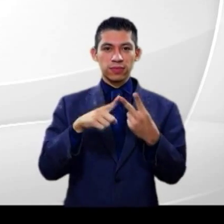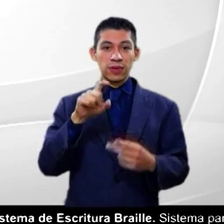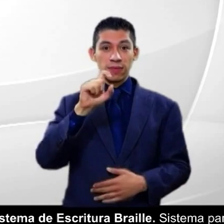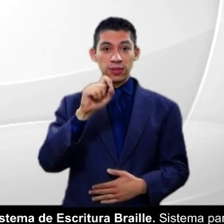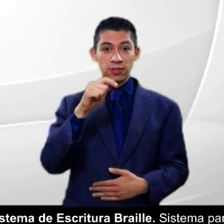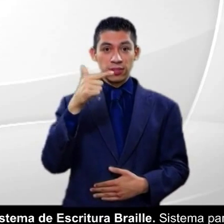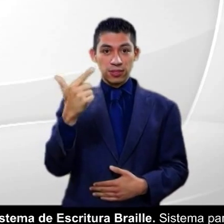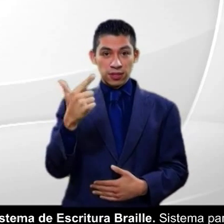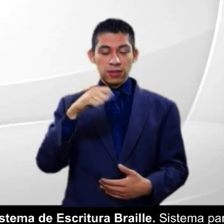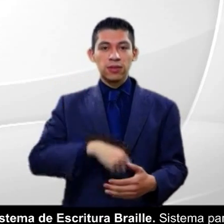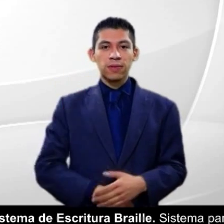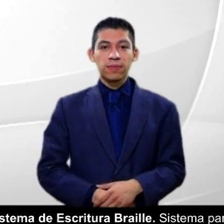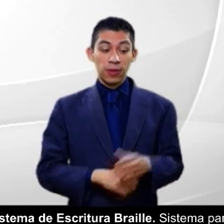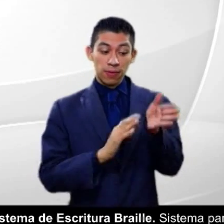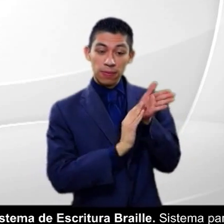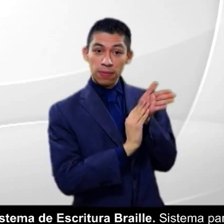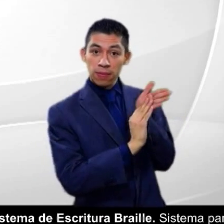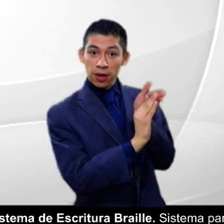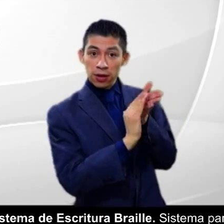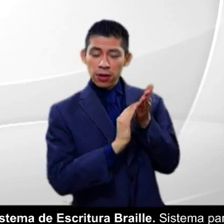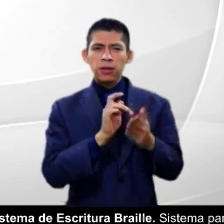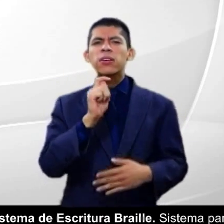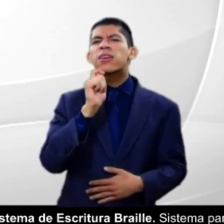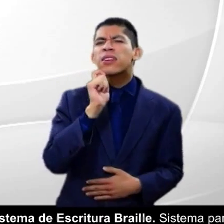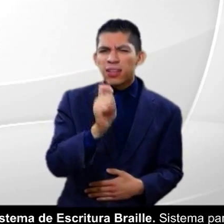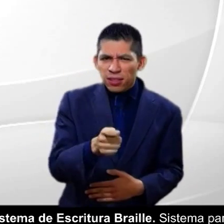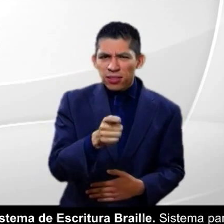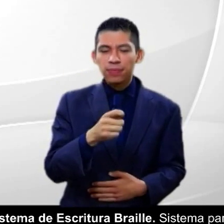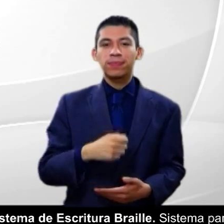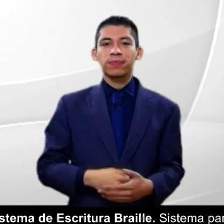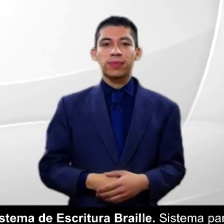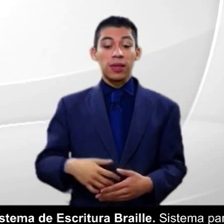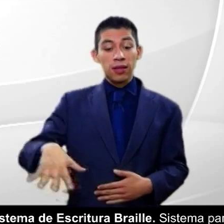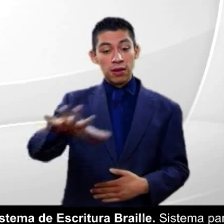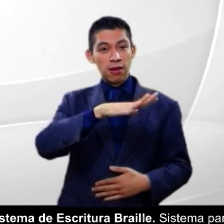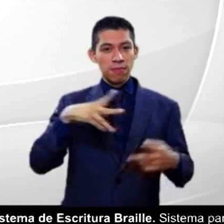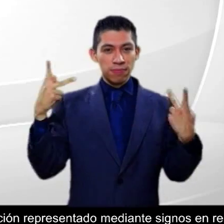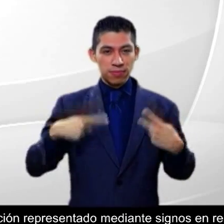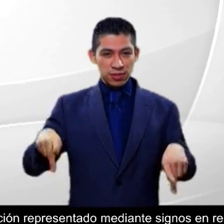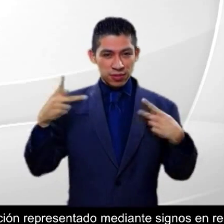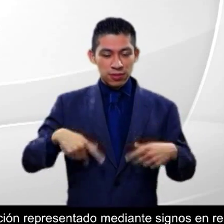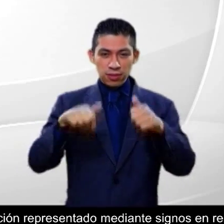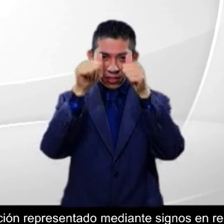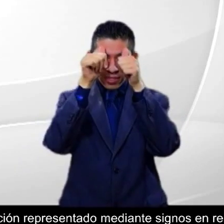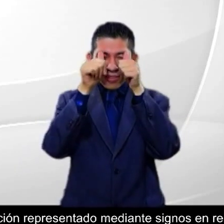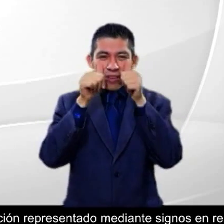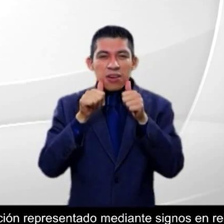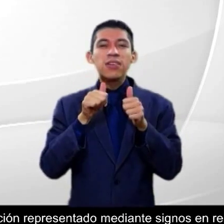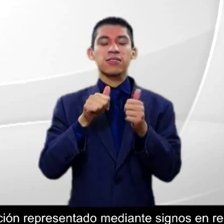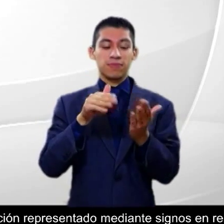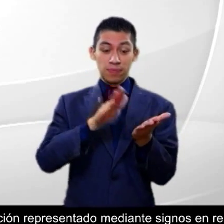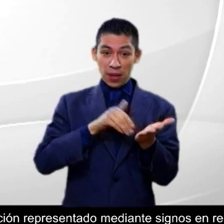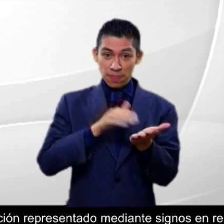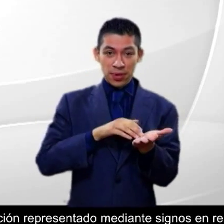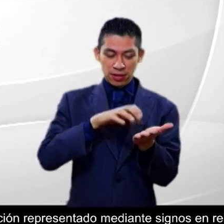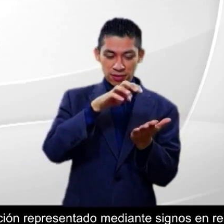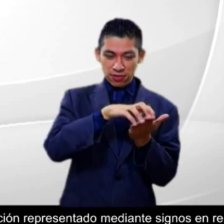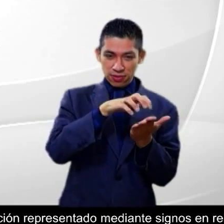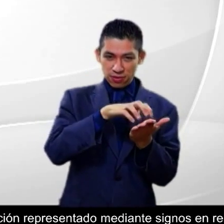27. Sistema de Escritura Braille Sistema para la Comunicación representado mediante signos en relieve,